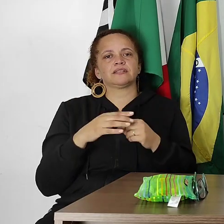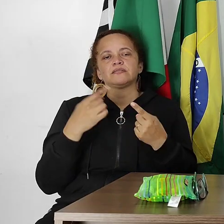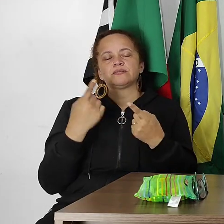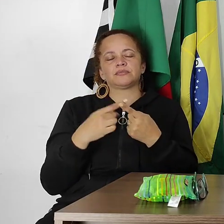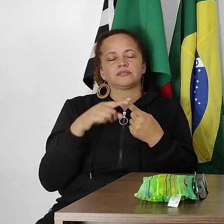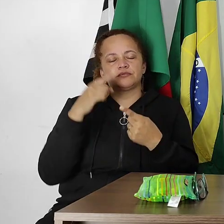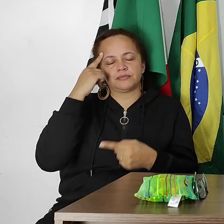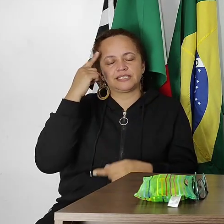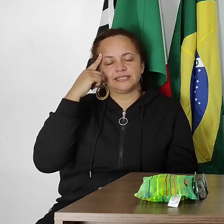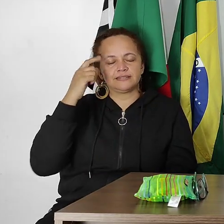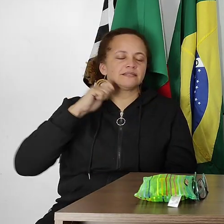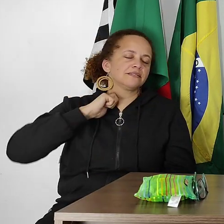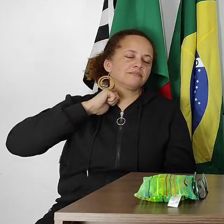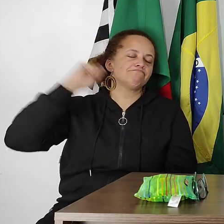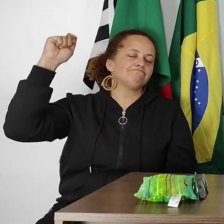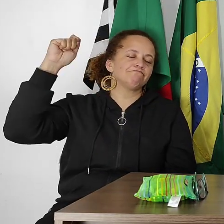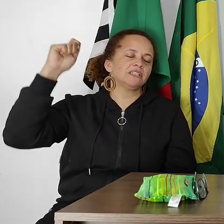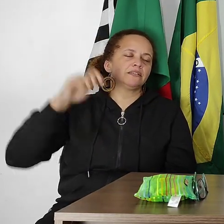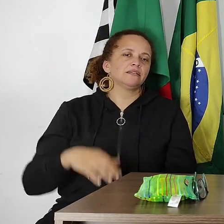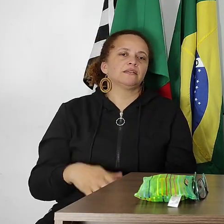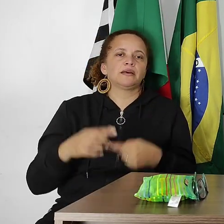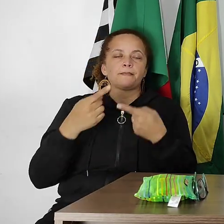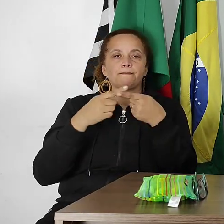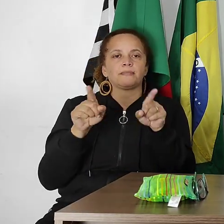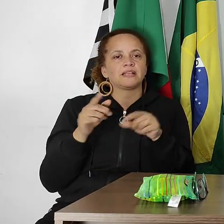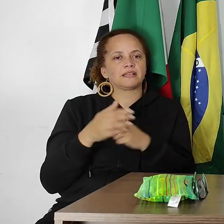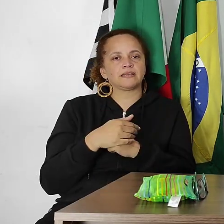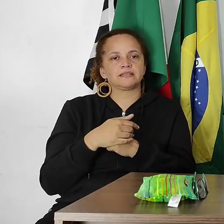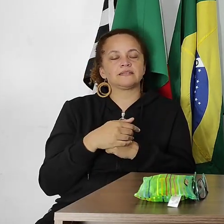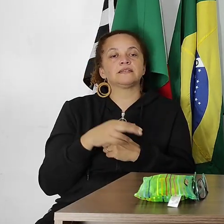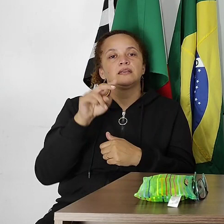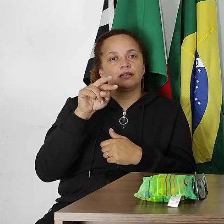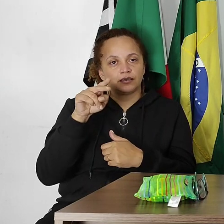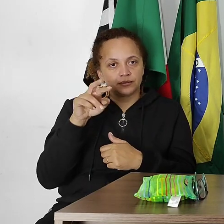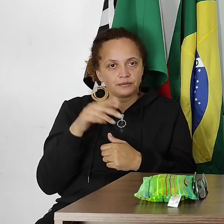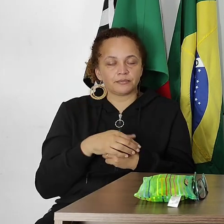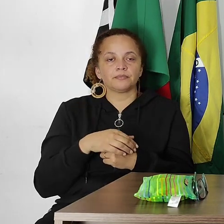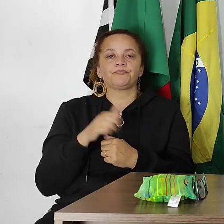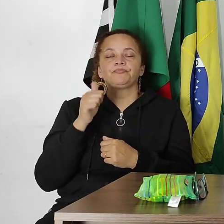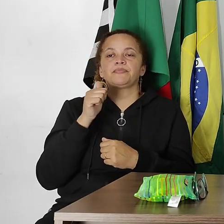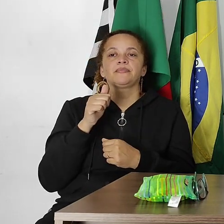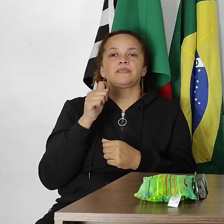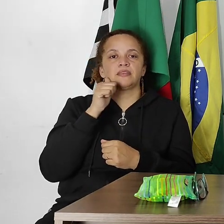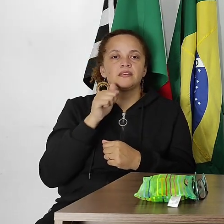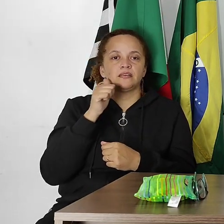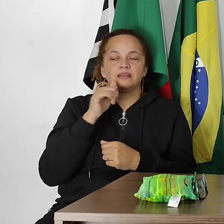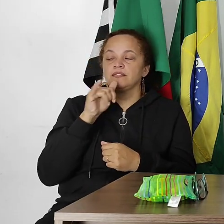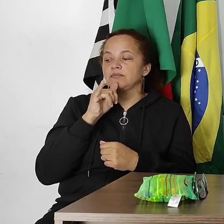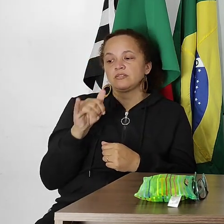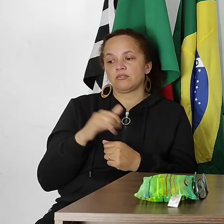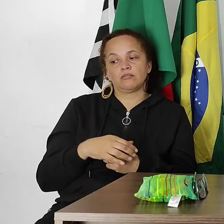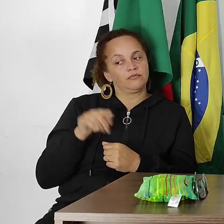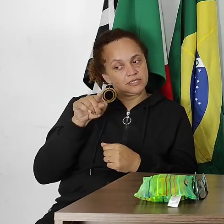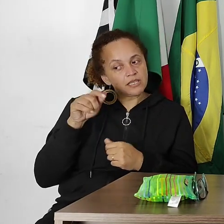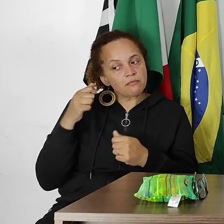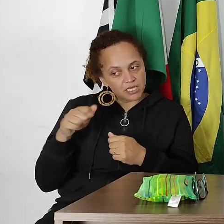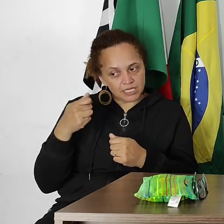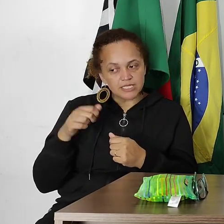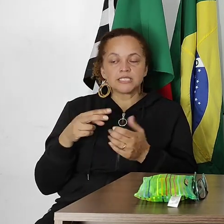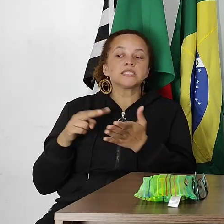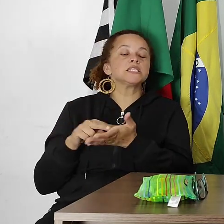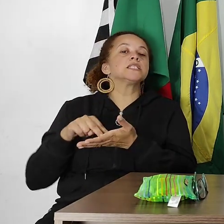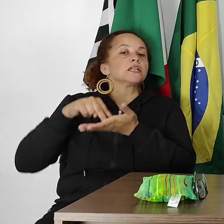Aí elas começaram a conversar comigo, falaram: Cida, você tem que sair dessa, levantar, você tem o Bruno e a Jéssica para